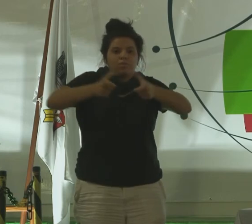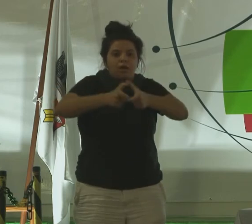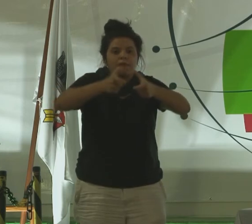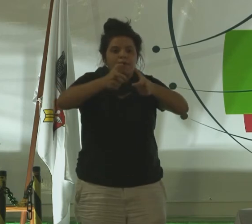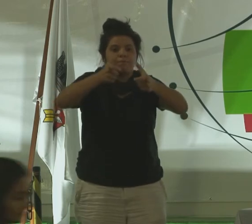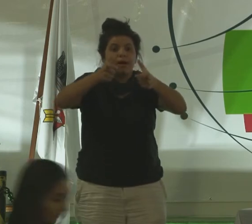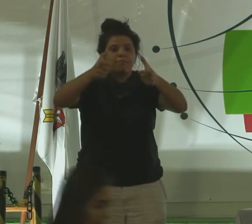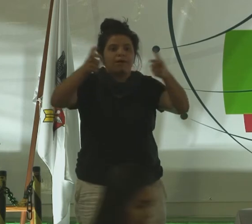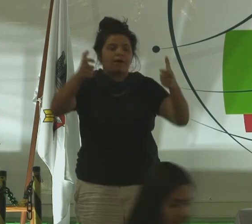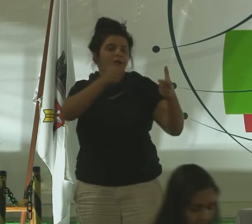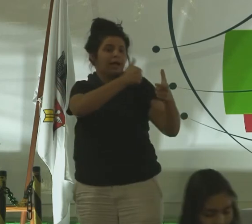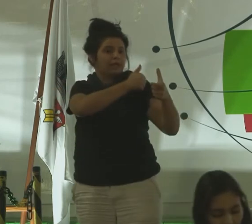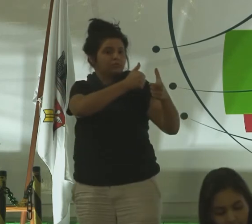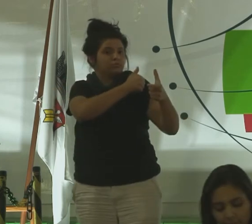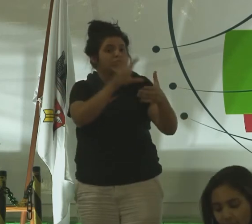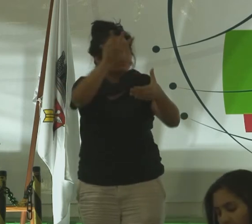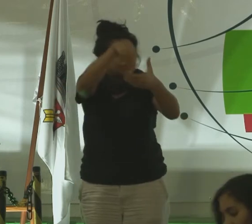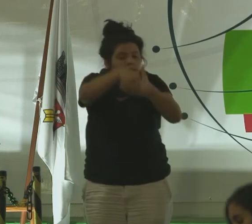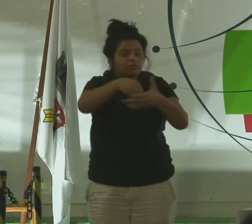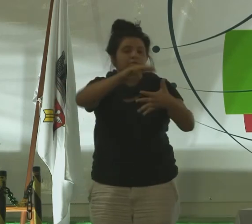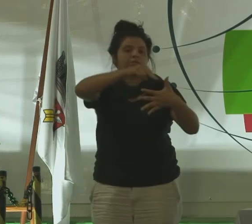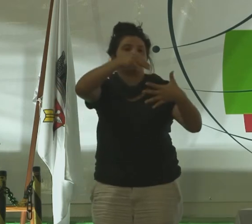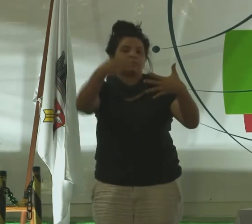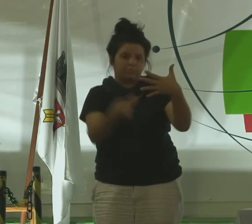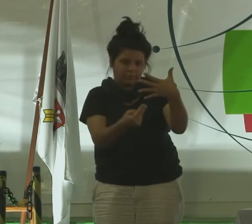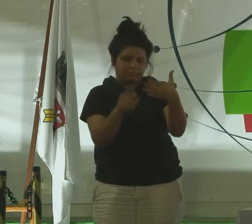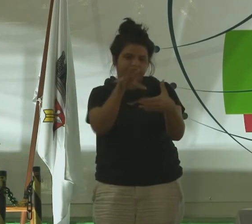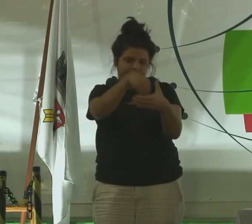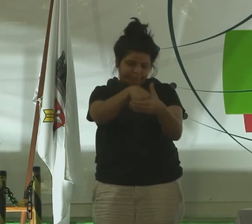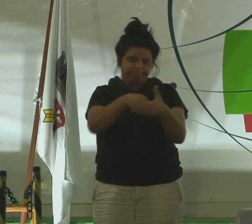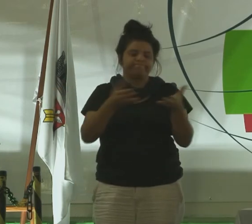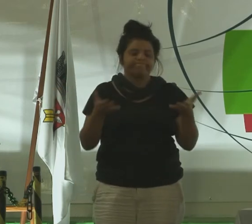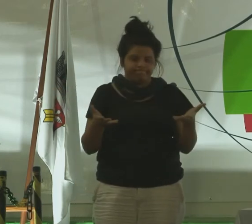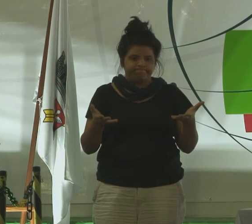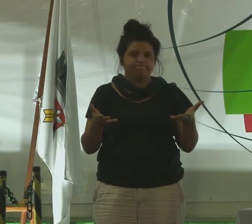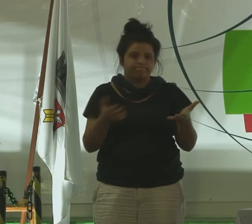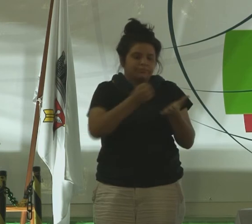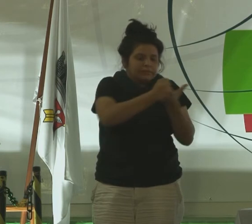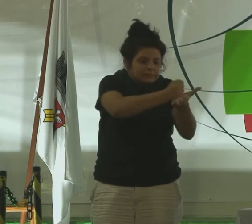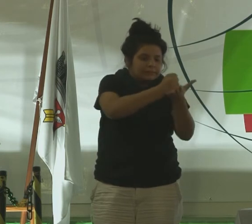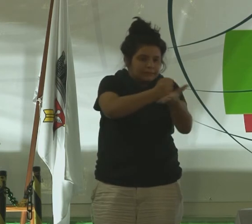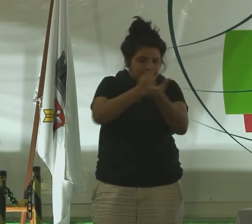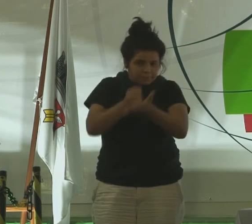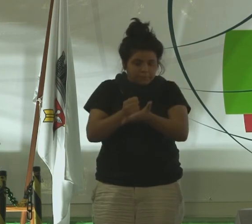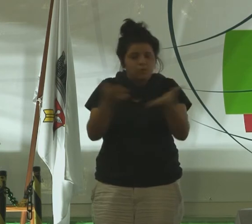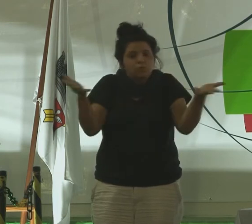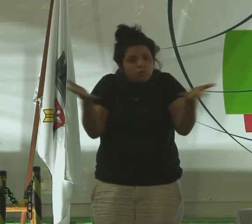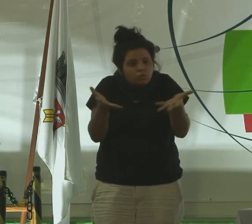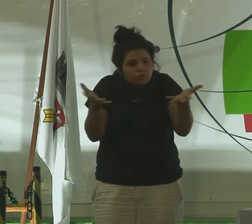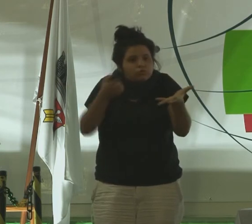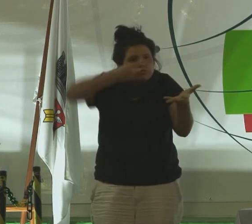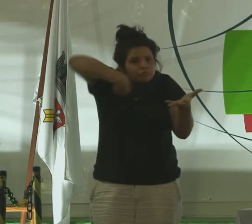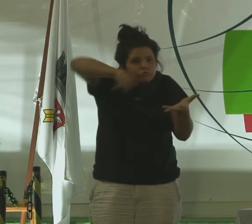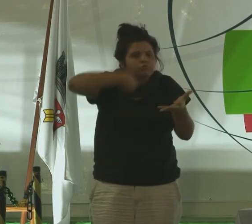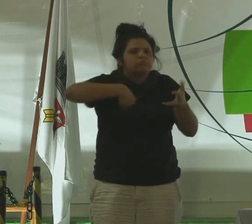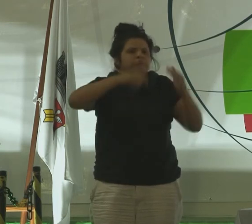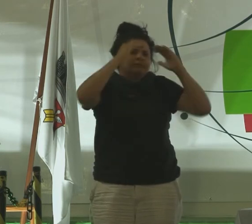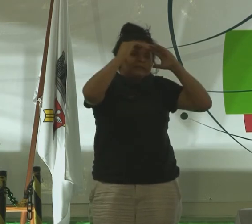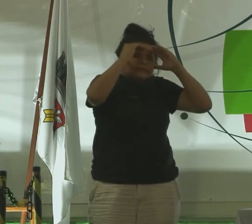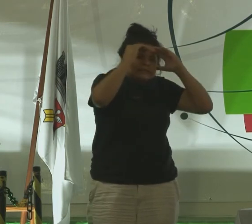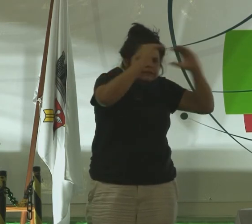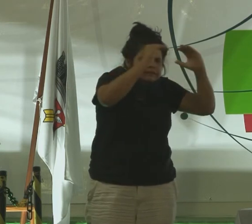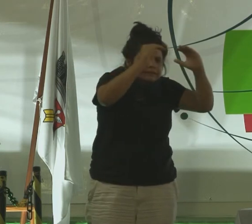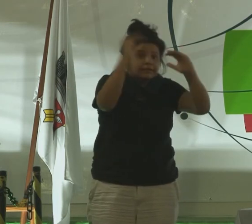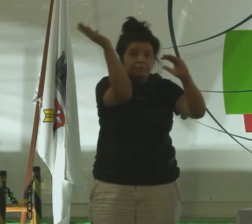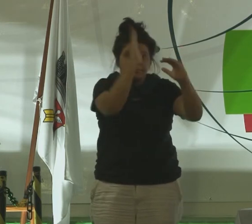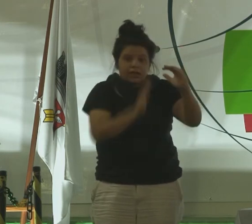sujeitos para serem atendidos ou serem acompanhados pelo NAP. Mas hoje nós respeitamos a Política